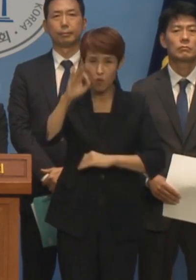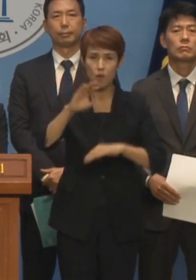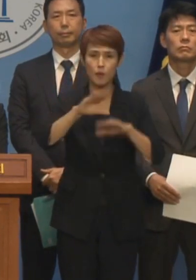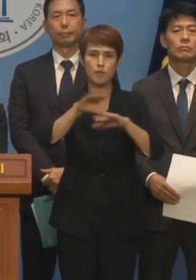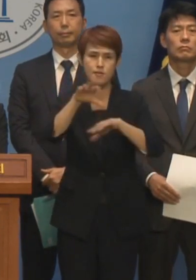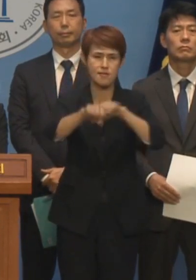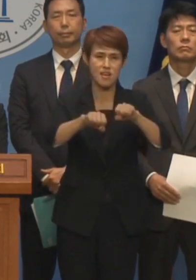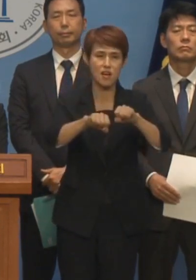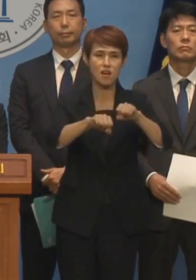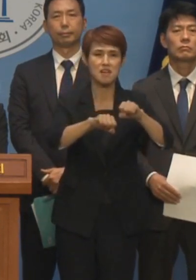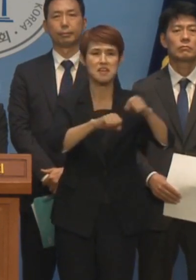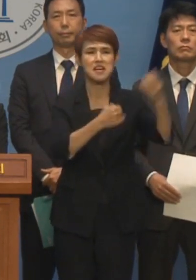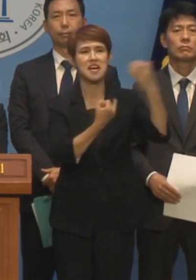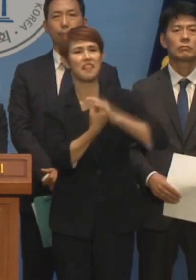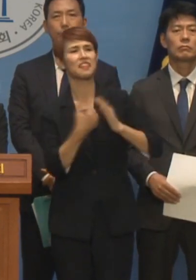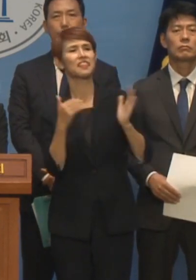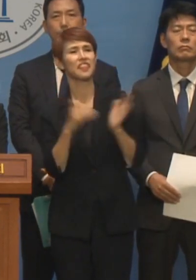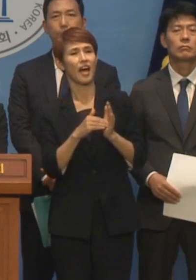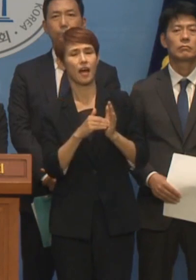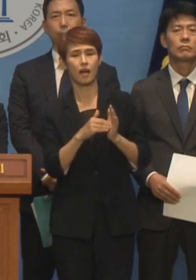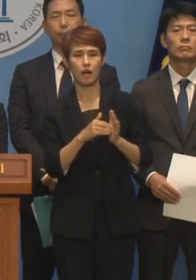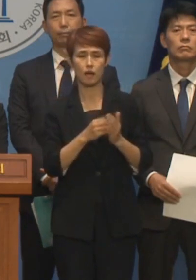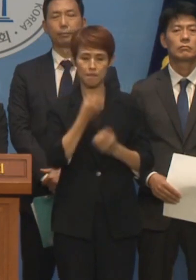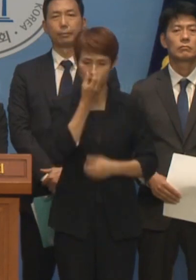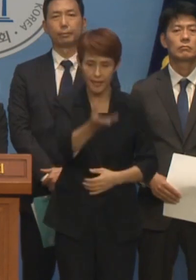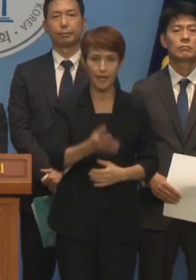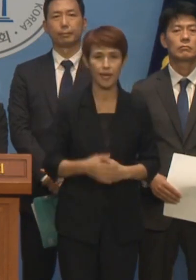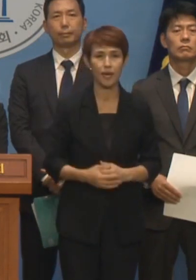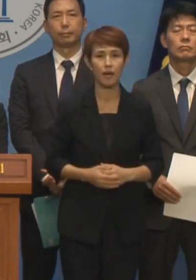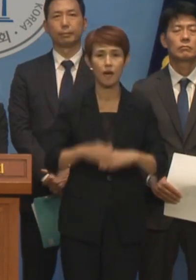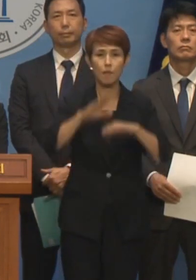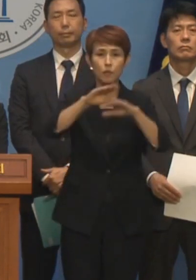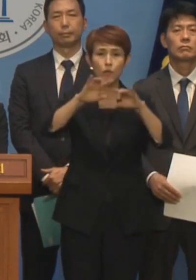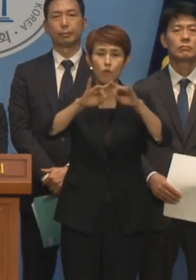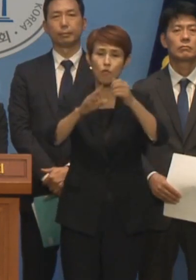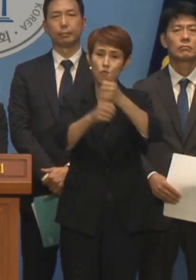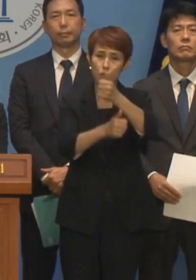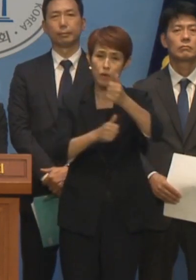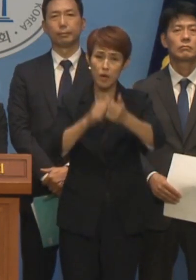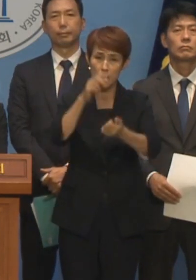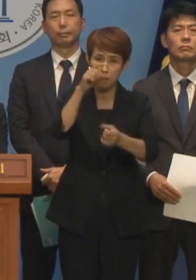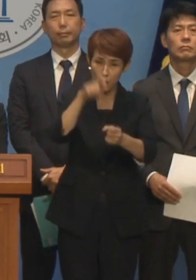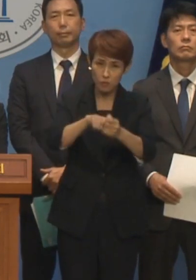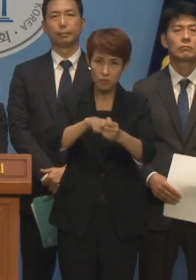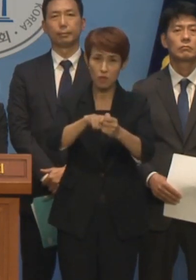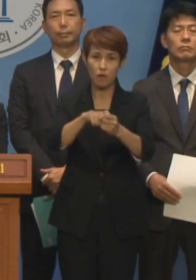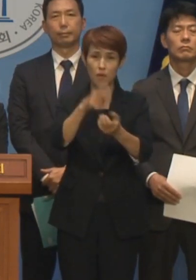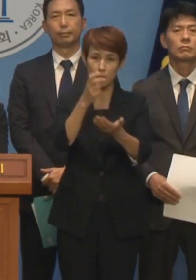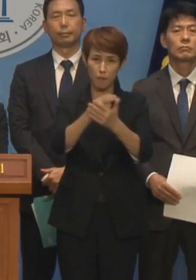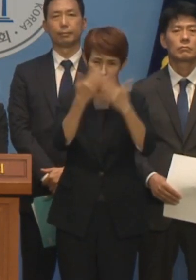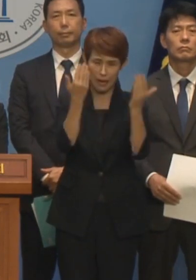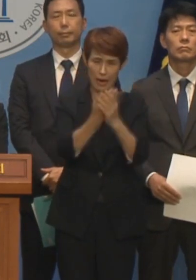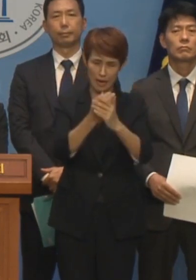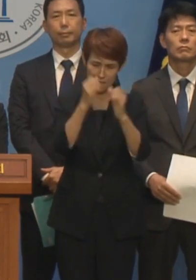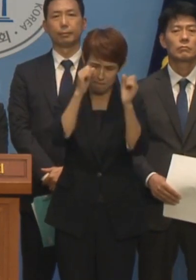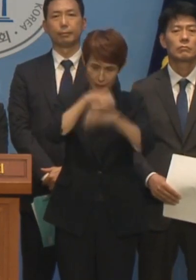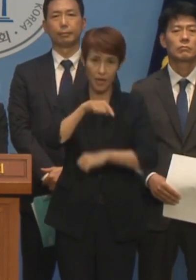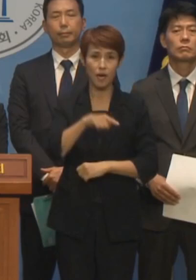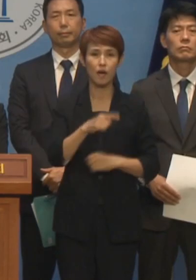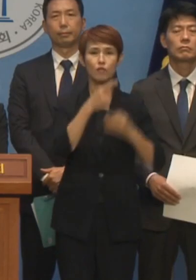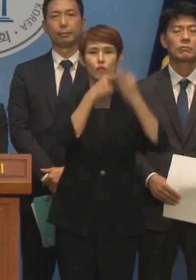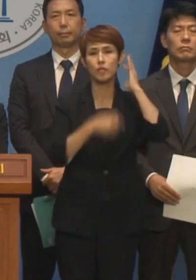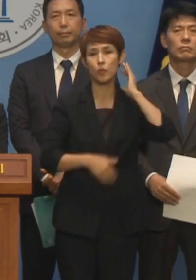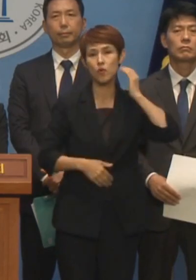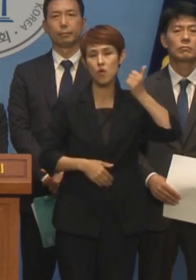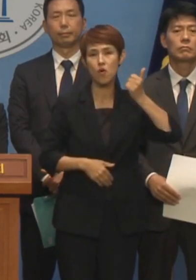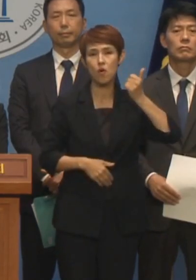역할을 받았다고 고백하지 않았습니까? 방통위법의 목적, 취지 모두 처참히 무너뜨려 윤석열 대통령이 공적